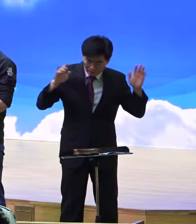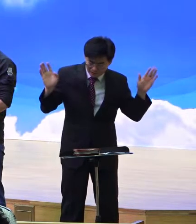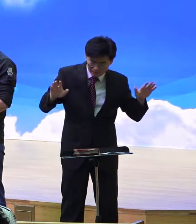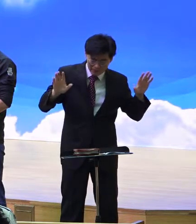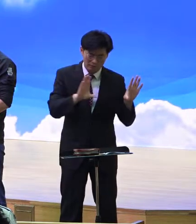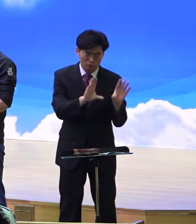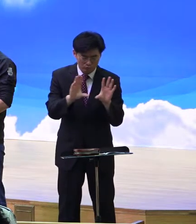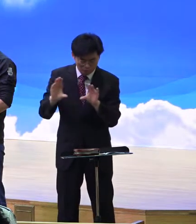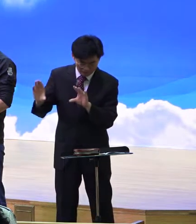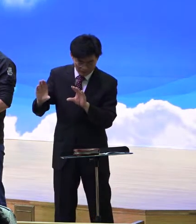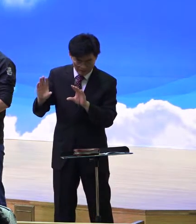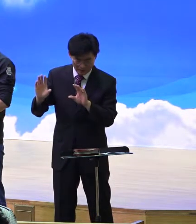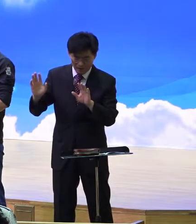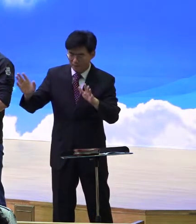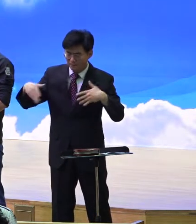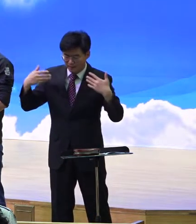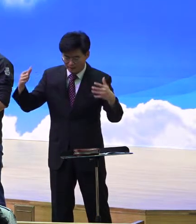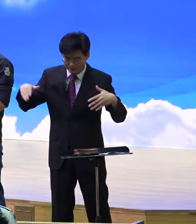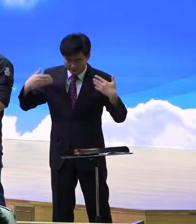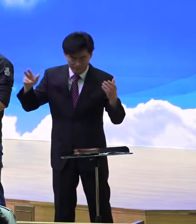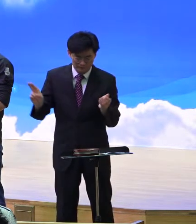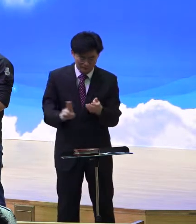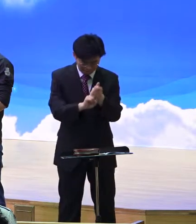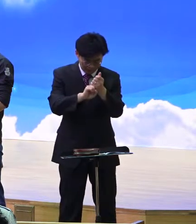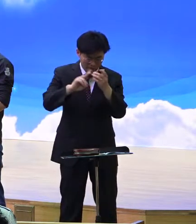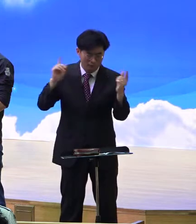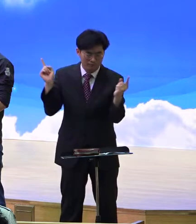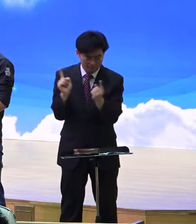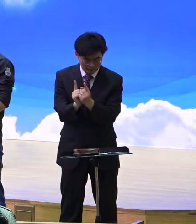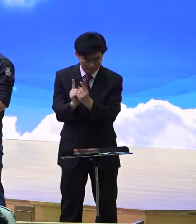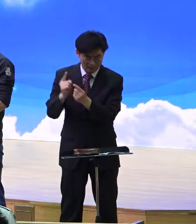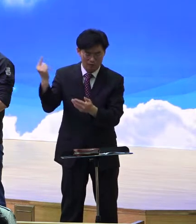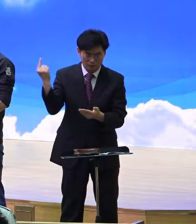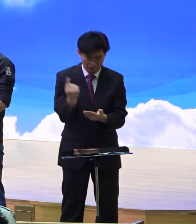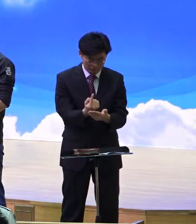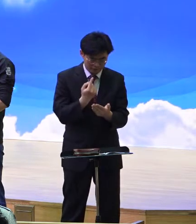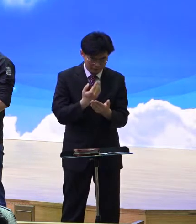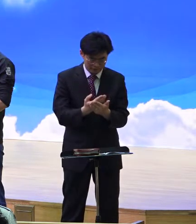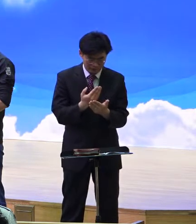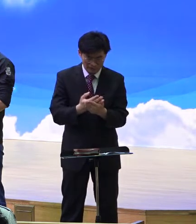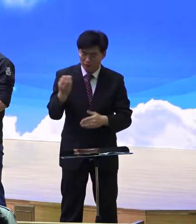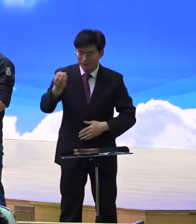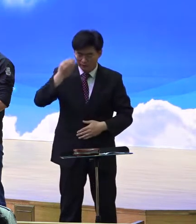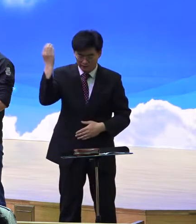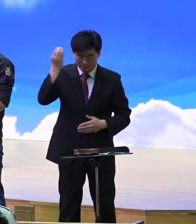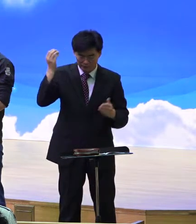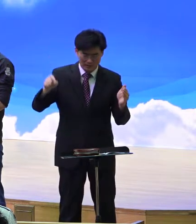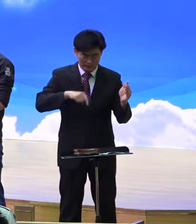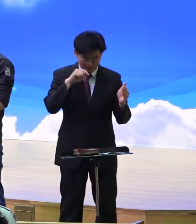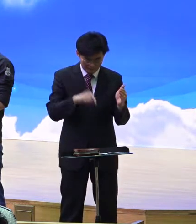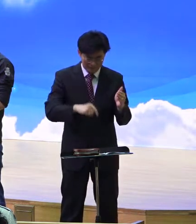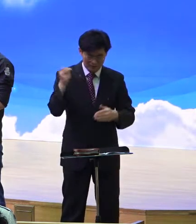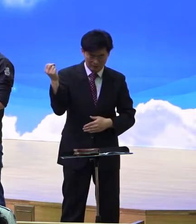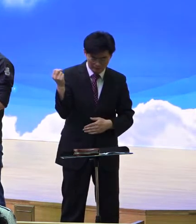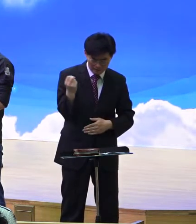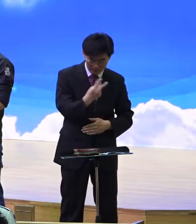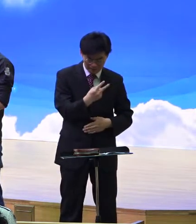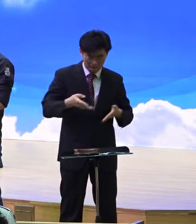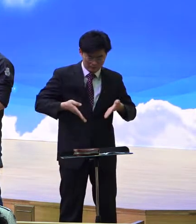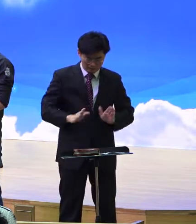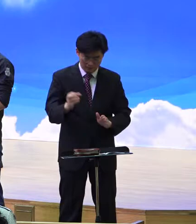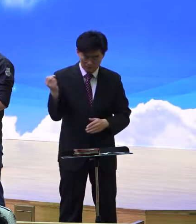바람같이 신비롭게 만나 주시옵소서. 성령님 안에서 거듭남의 비밀을 확신하게 하시고 진리의